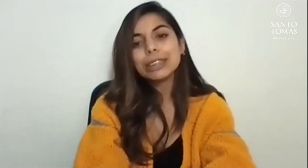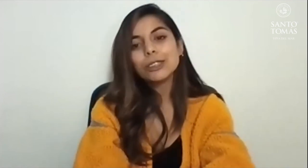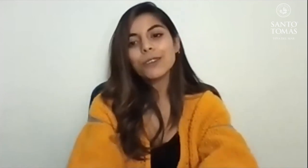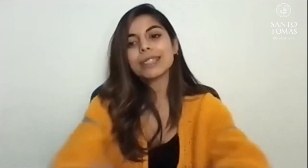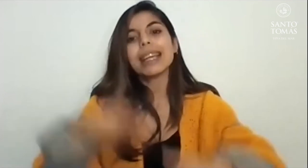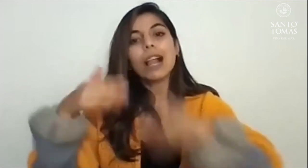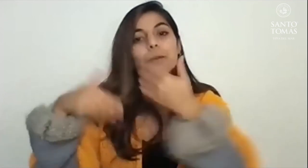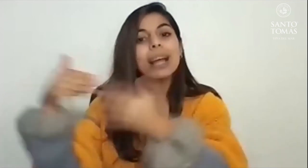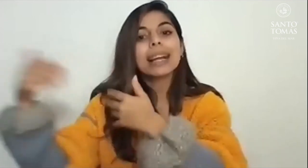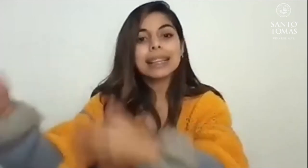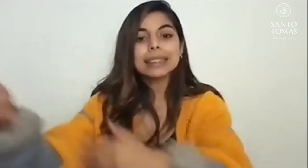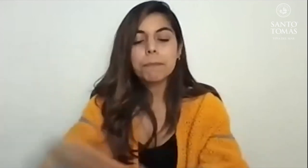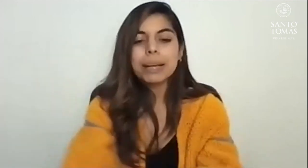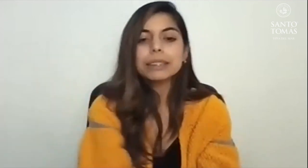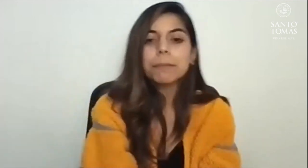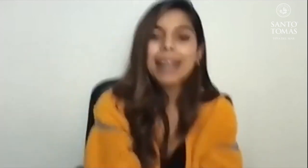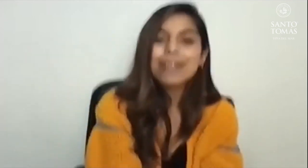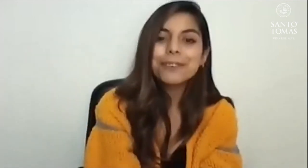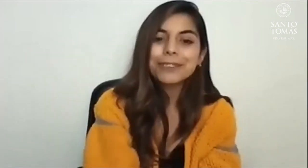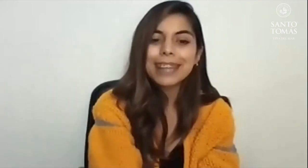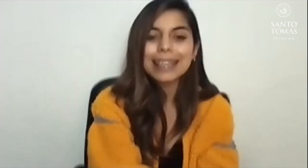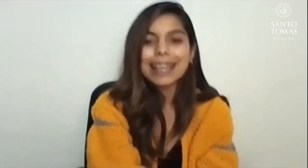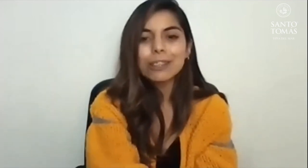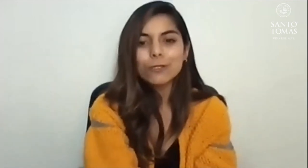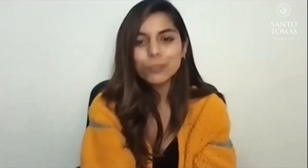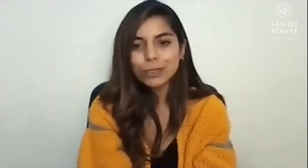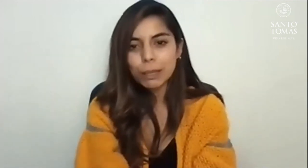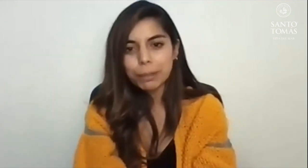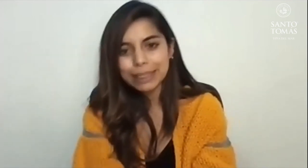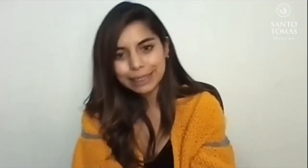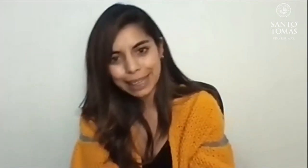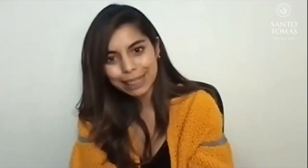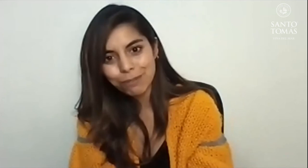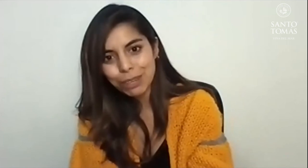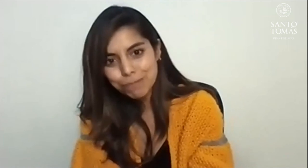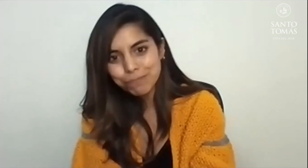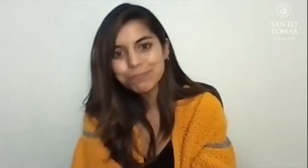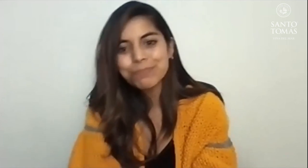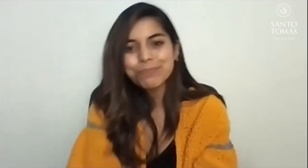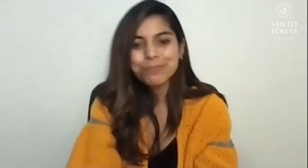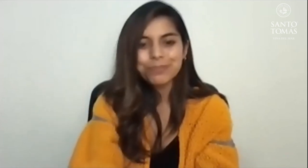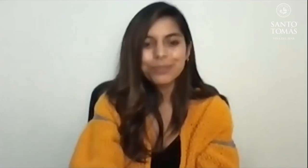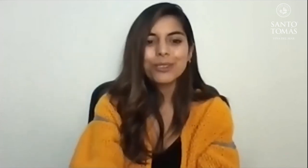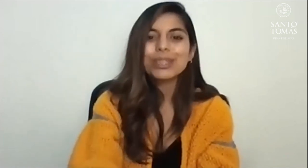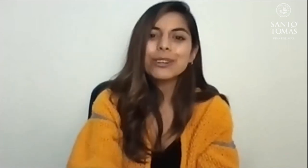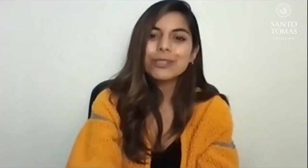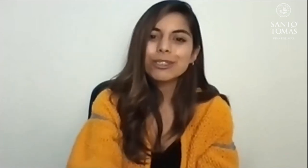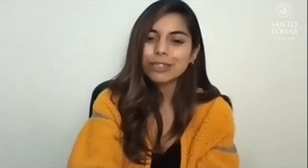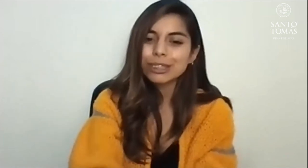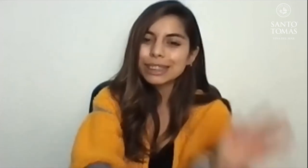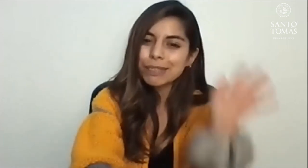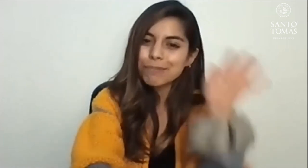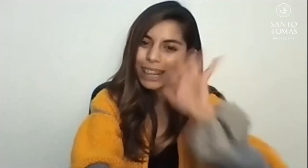ejercicios en algunas clases más para ir contactando sus aprendizajes. Bien, los dejo yo entonces